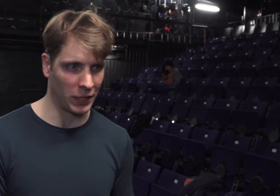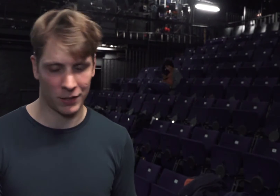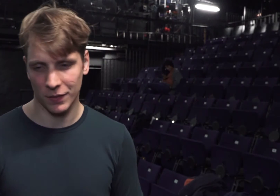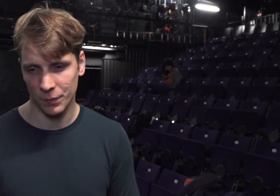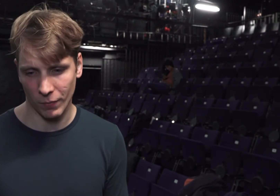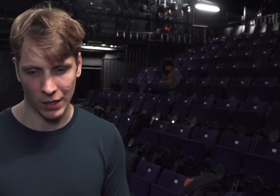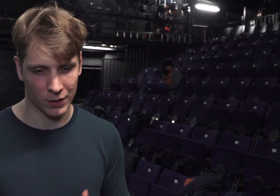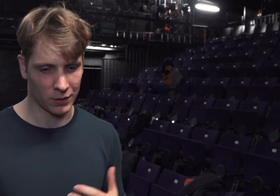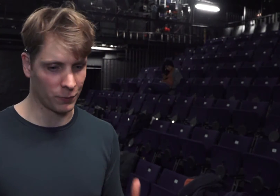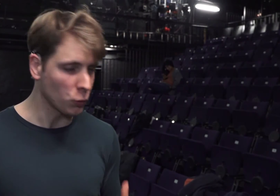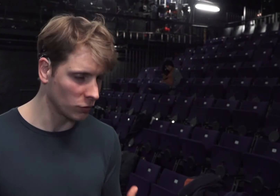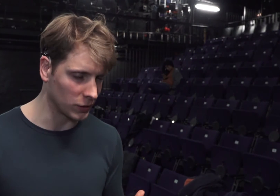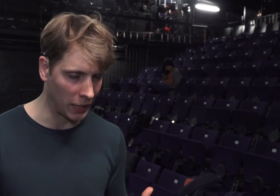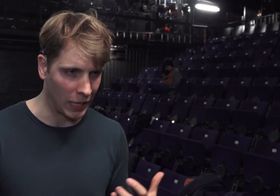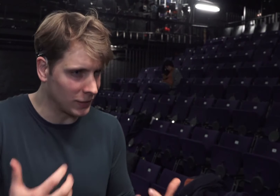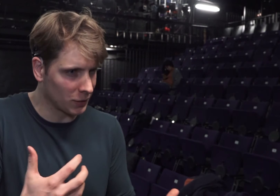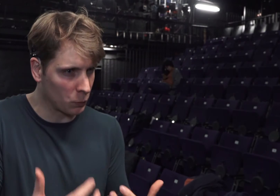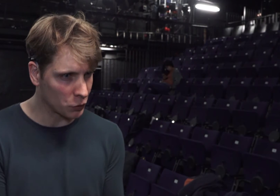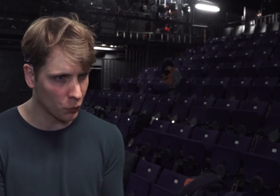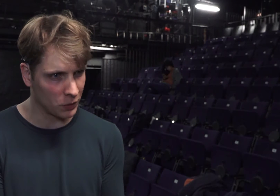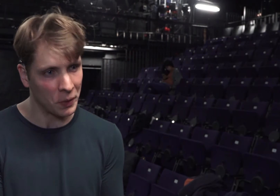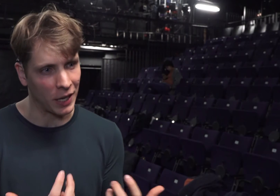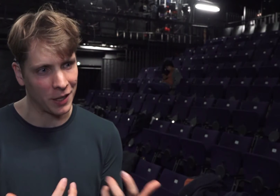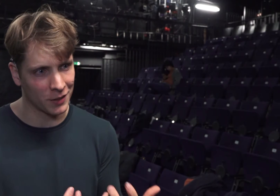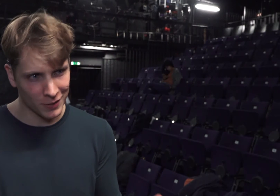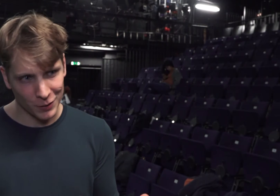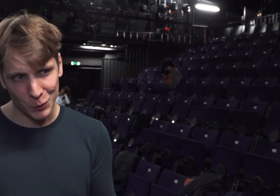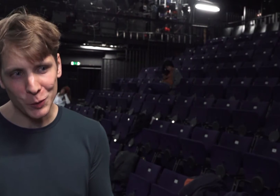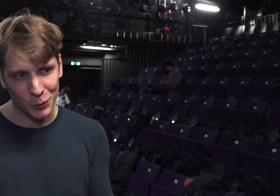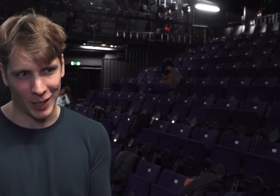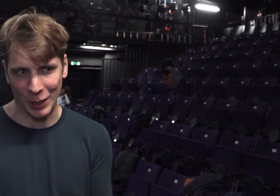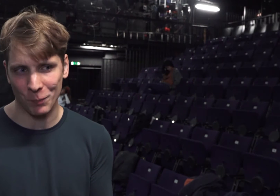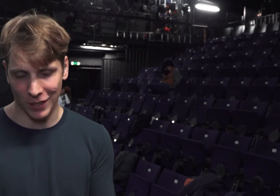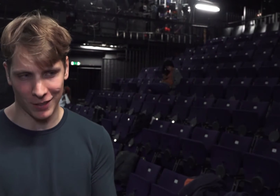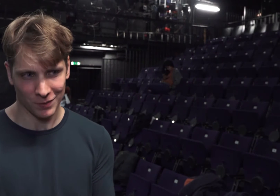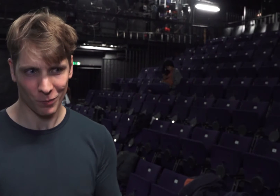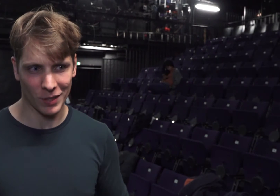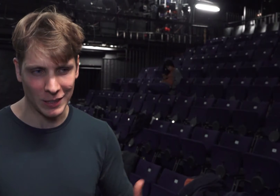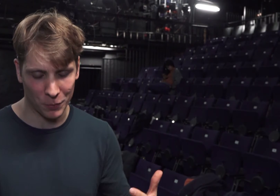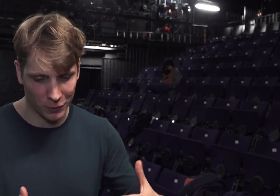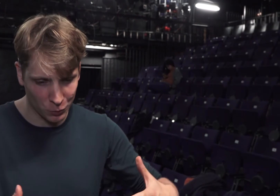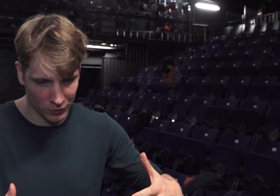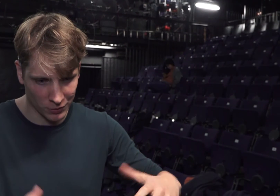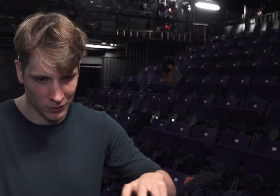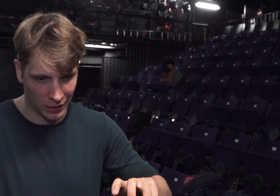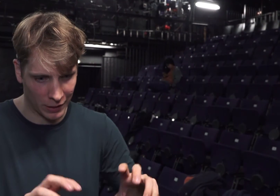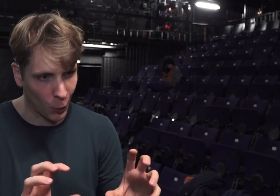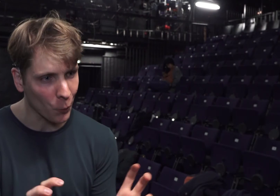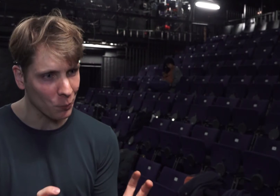rausgeht. Wütend sein, all diese Emotionen, die man in einer Schulstunde erleben kann, das habe ich versucht sozusagen in